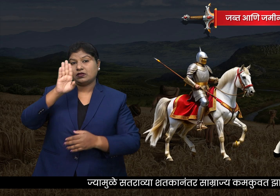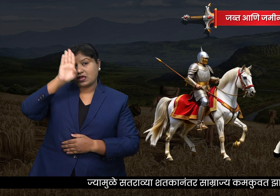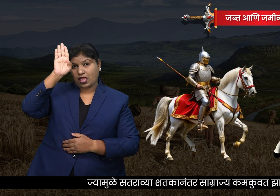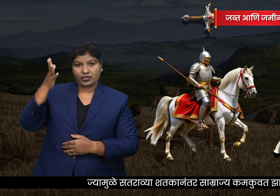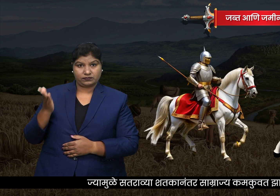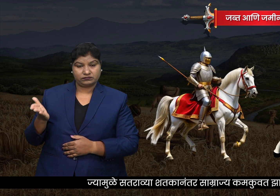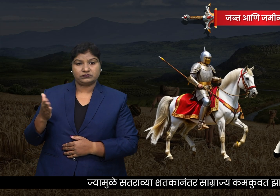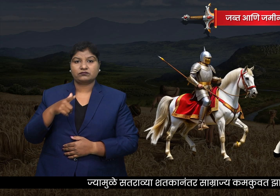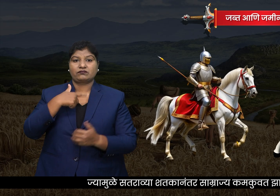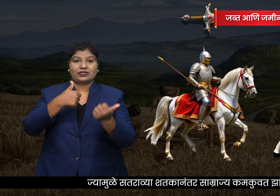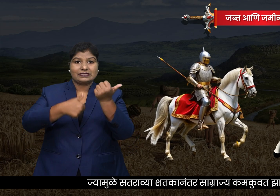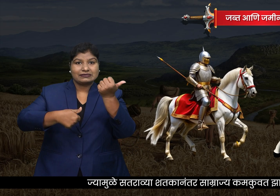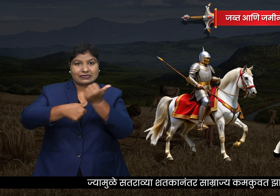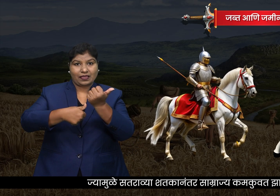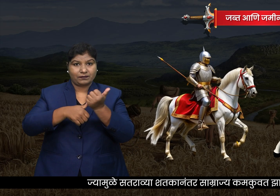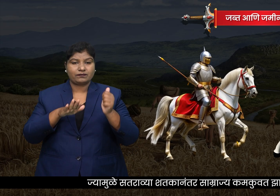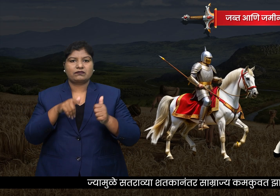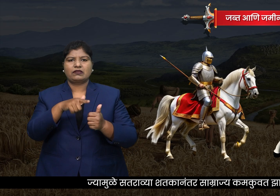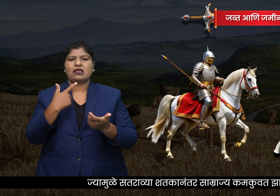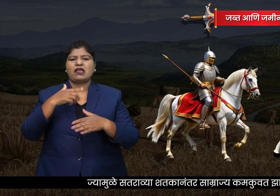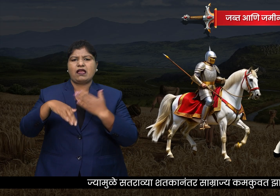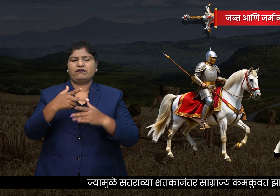साम्राज्य कुंकुमत झाले.